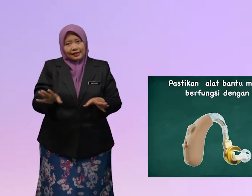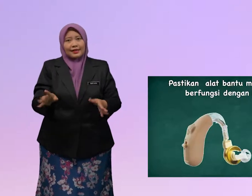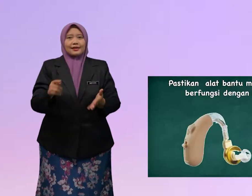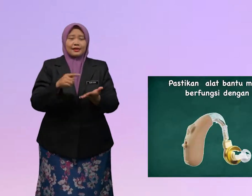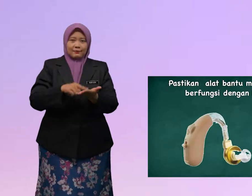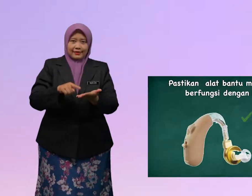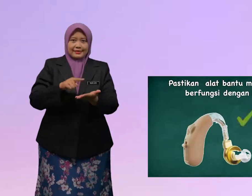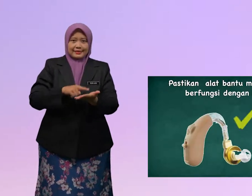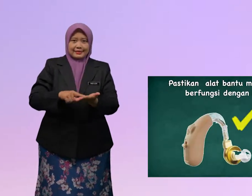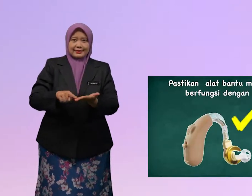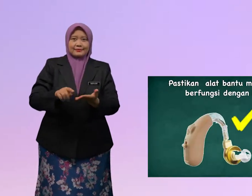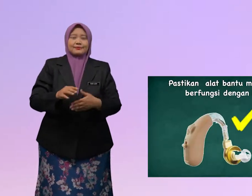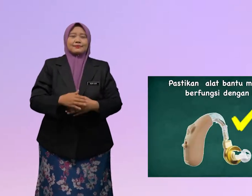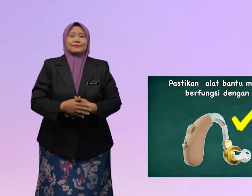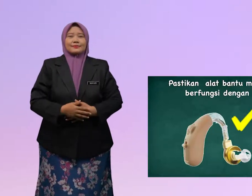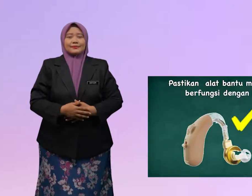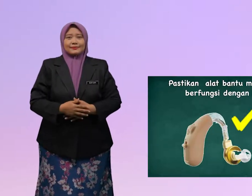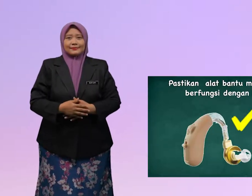telah diperiksa.